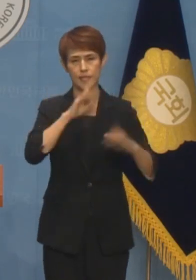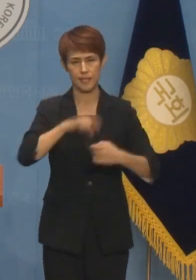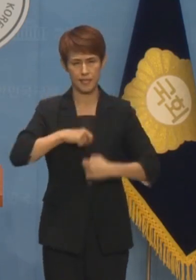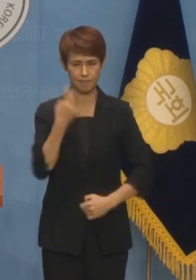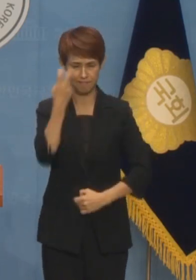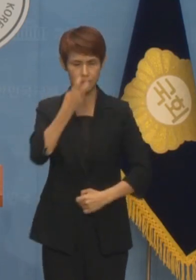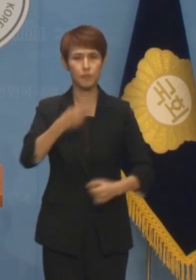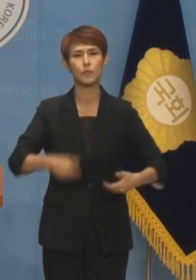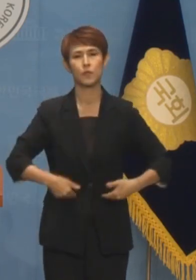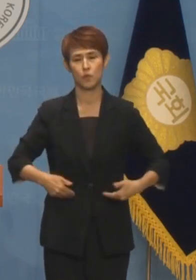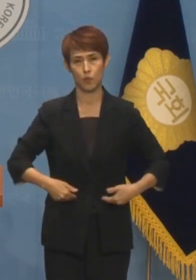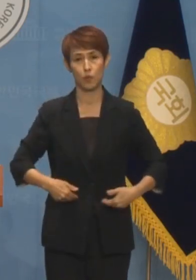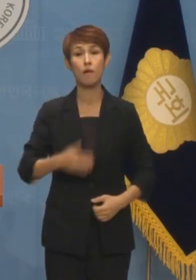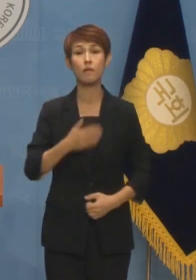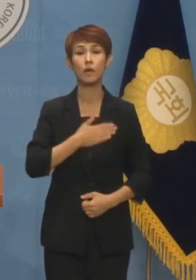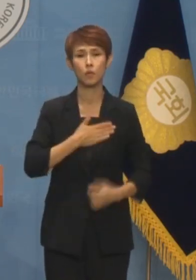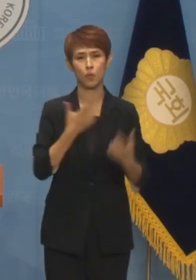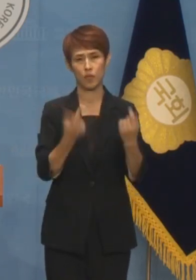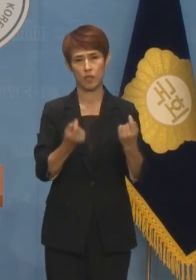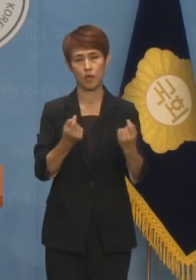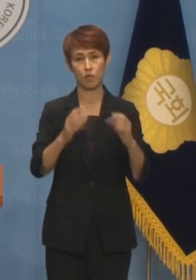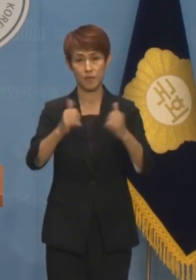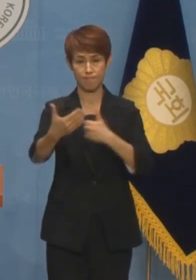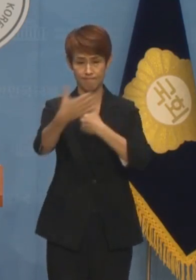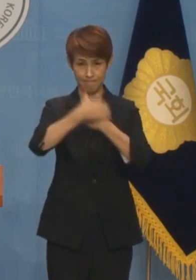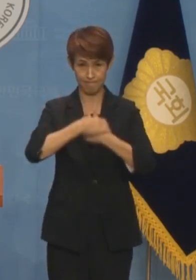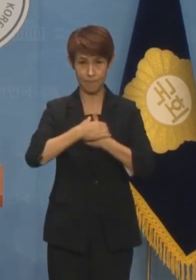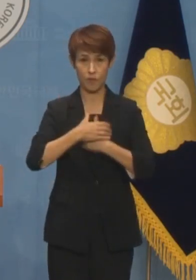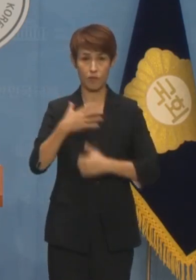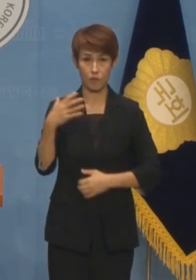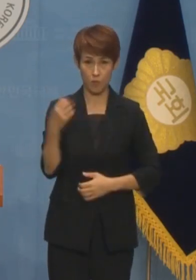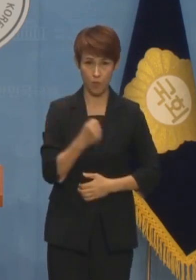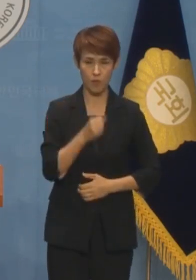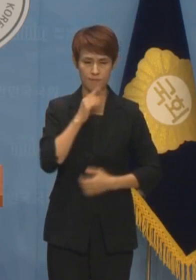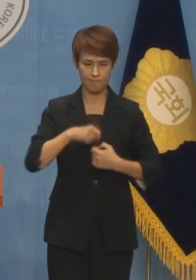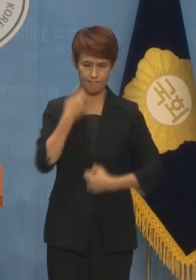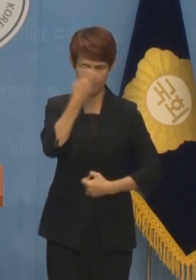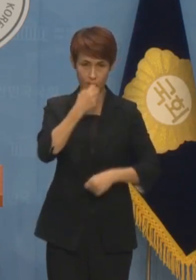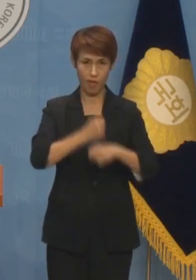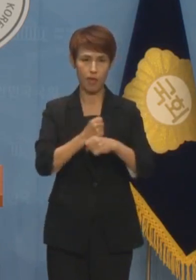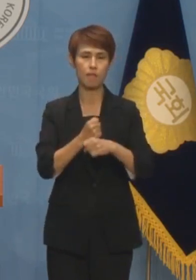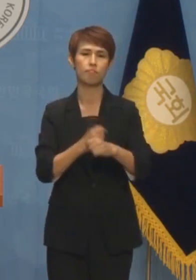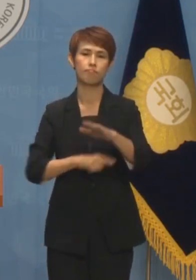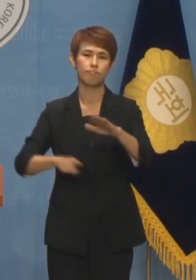밝혀야 합니다 저 역시 국민께서 유임한 권한을 다하여 진실을 밝히는데